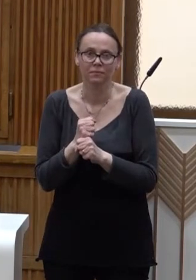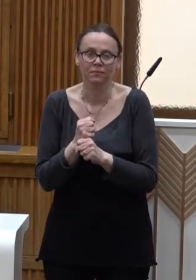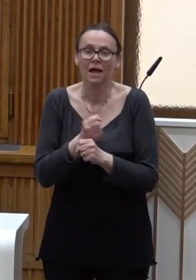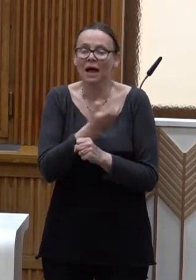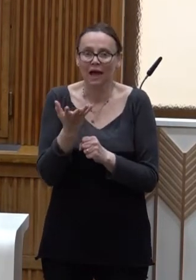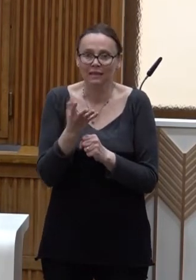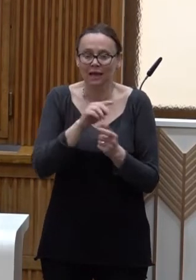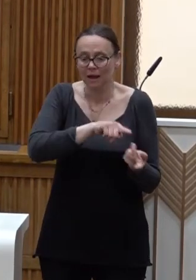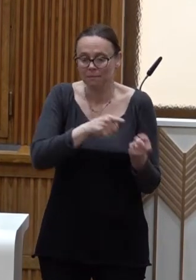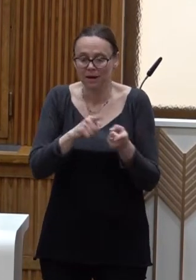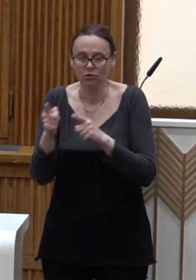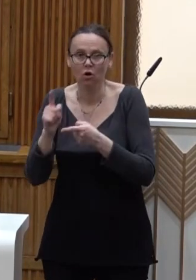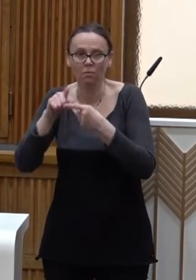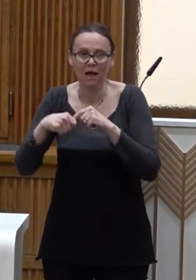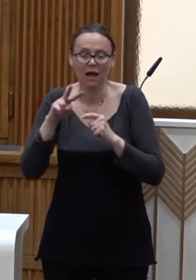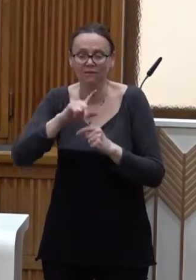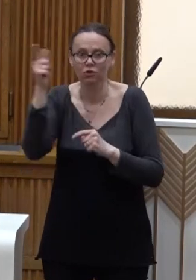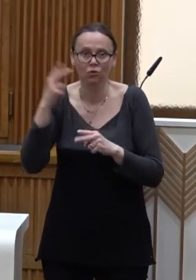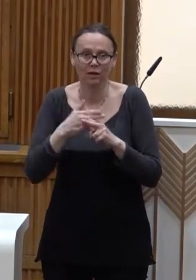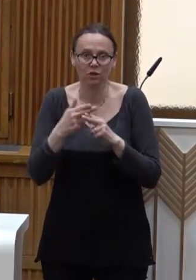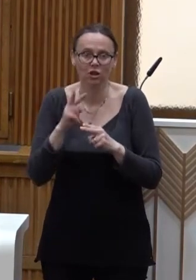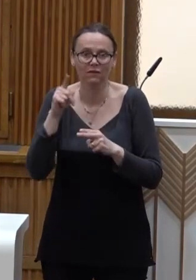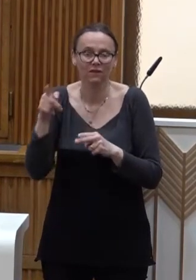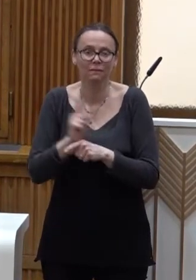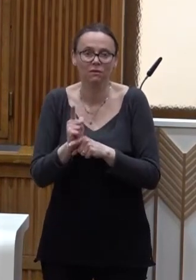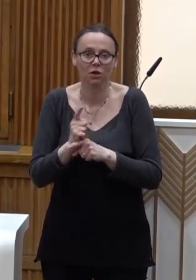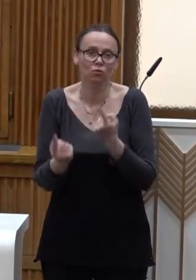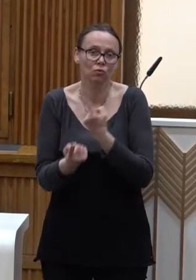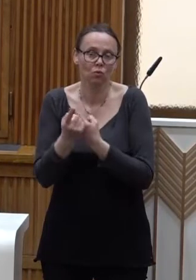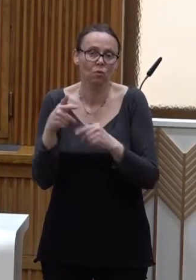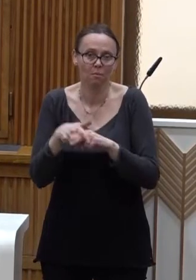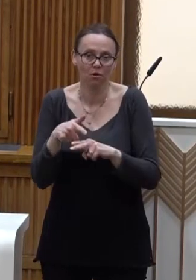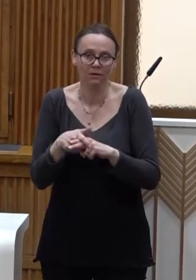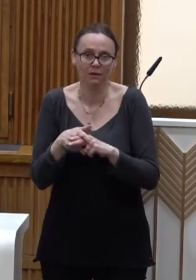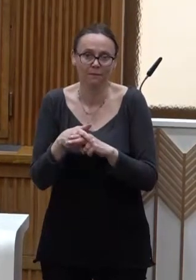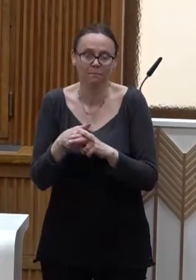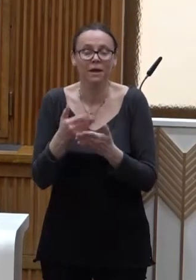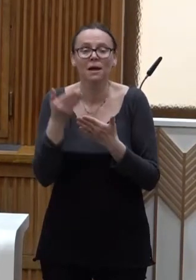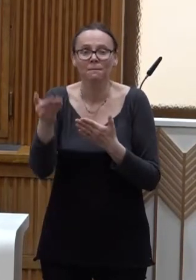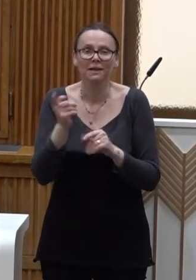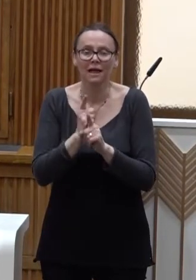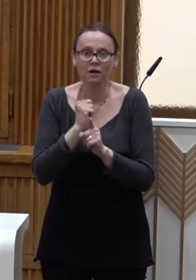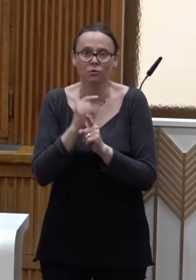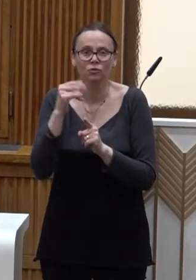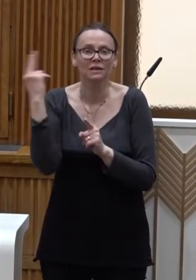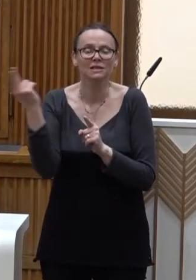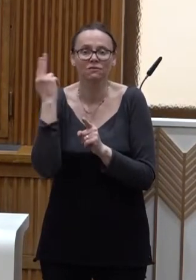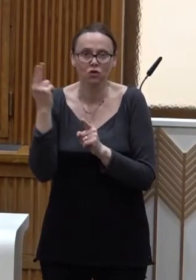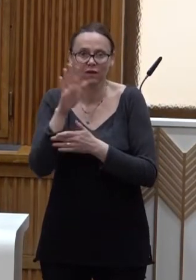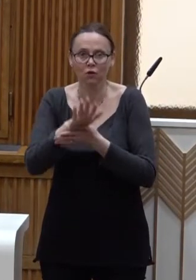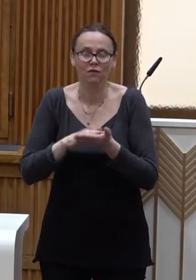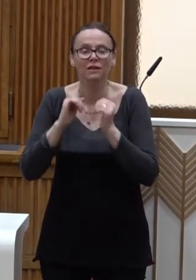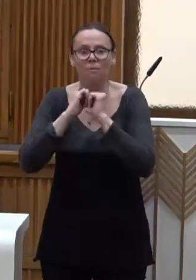pretok blaga v druge države je v tem trenutku prav tako postal moten. Predlagamo tudi, da se v Sloveniji